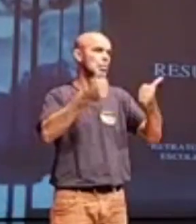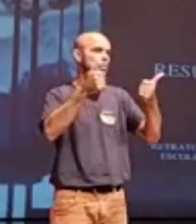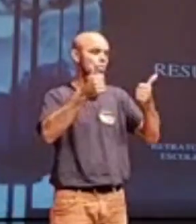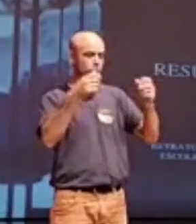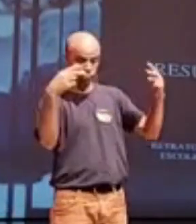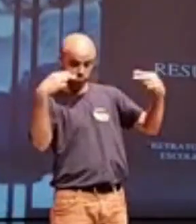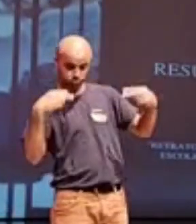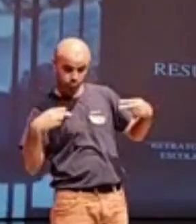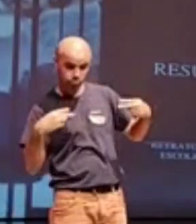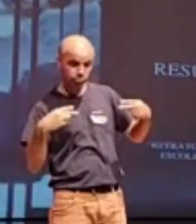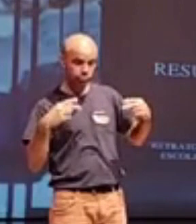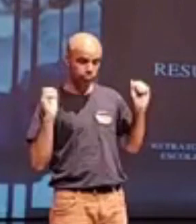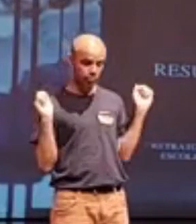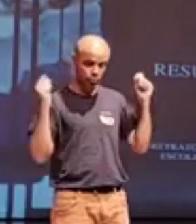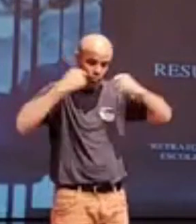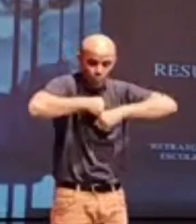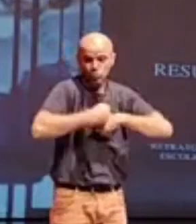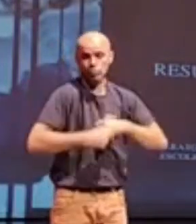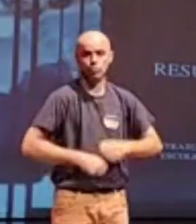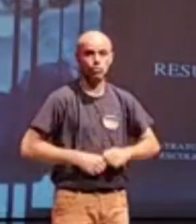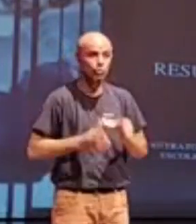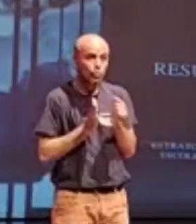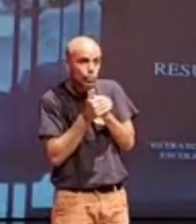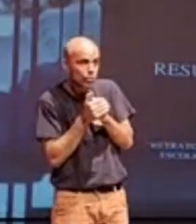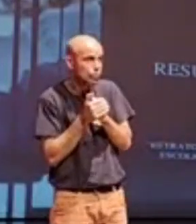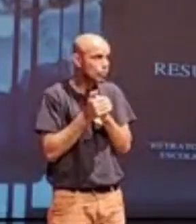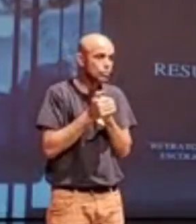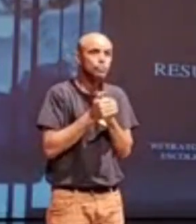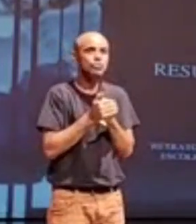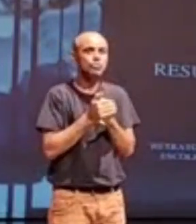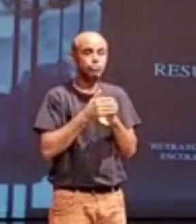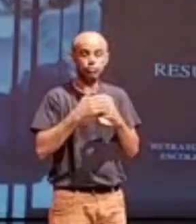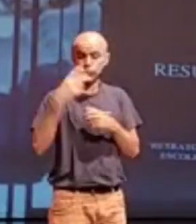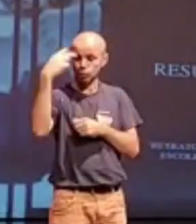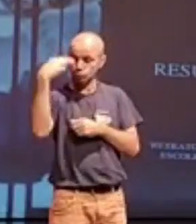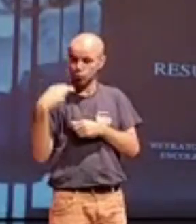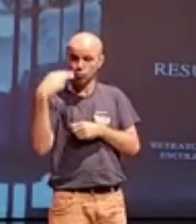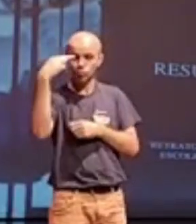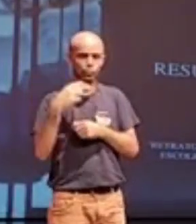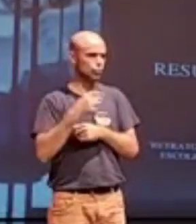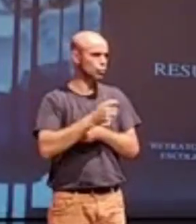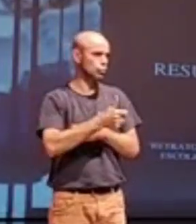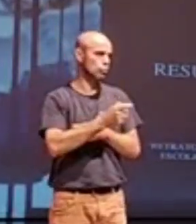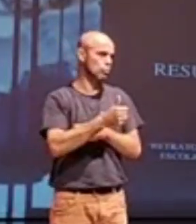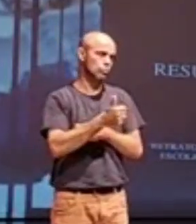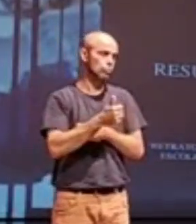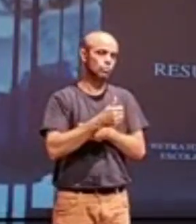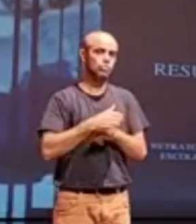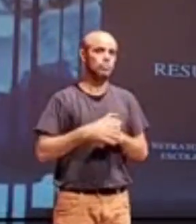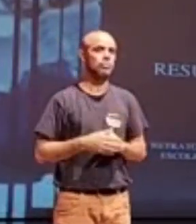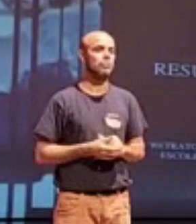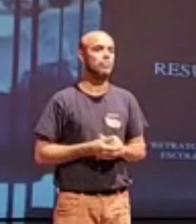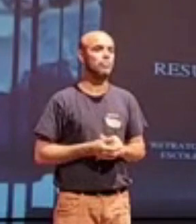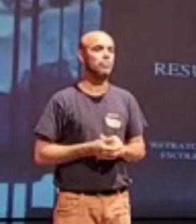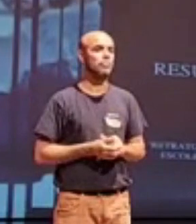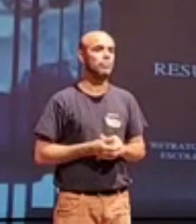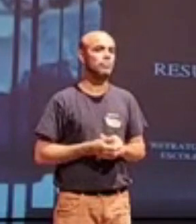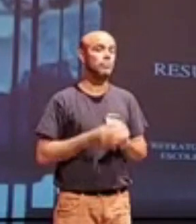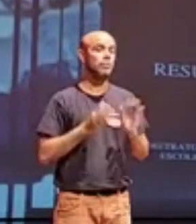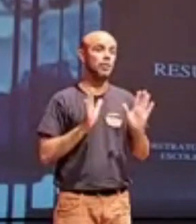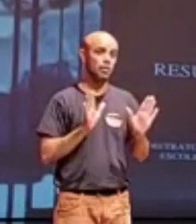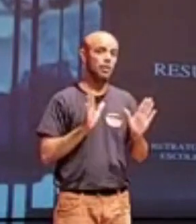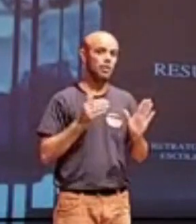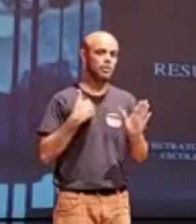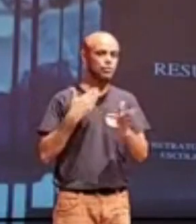é debaixo da roupa. Então, facilitou muito a aderência das adolescentes. E antes